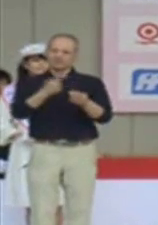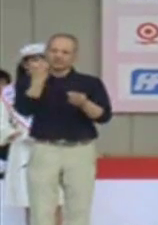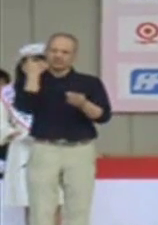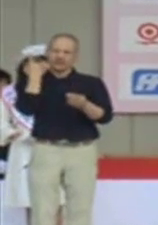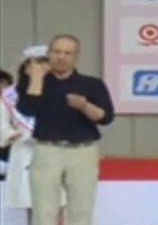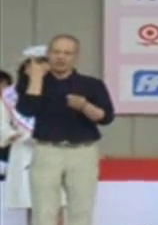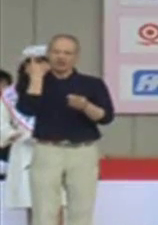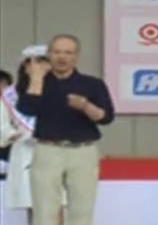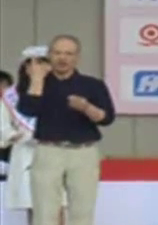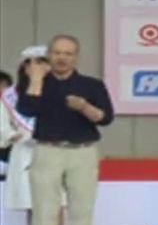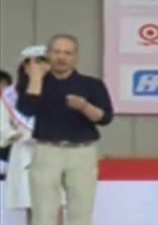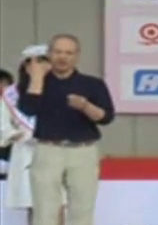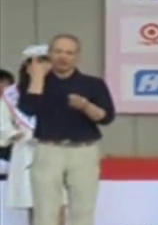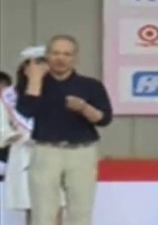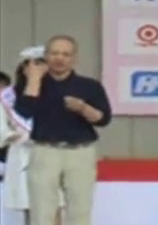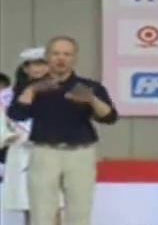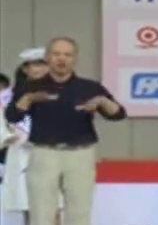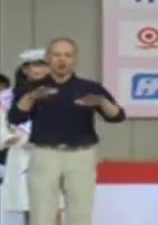応募したのが、